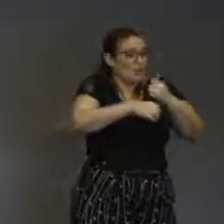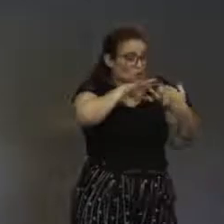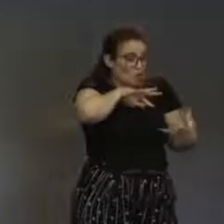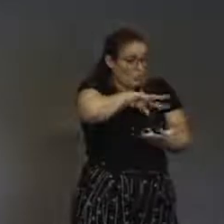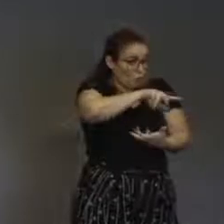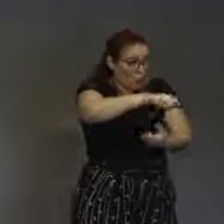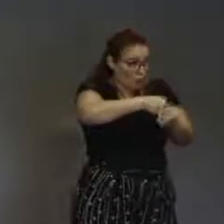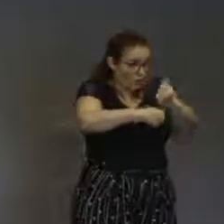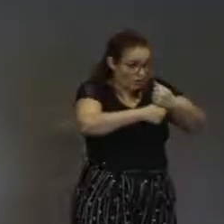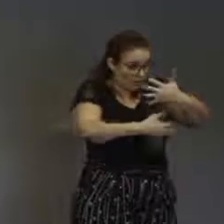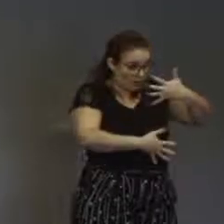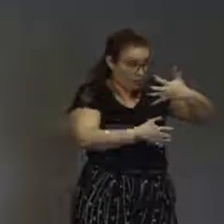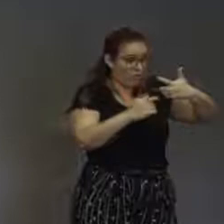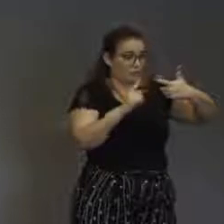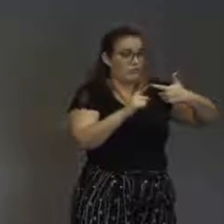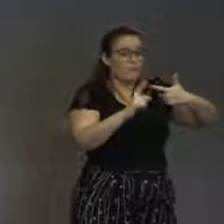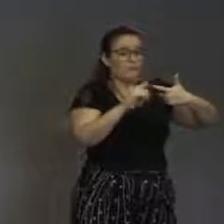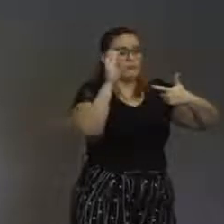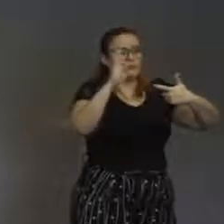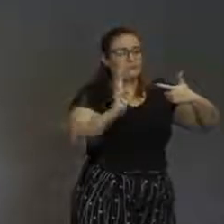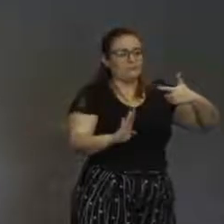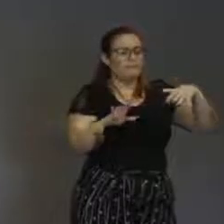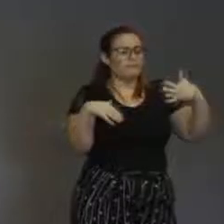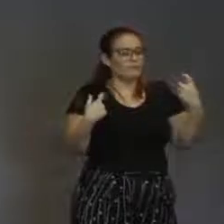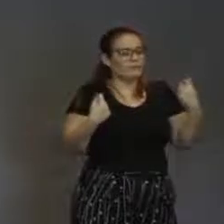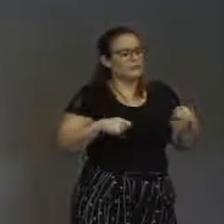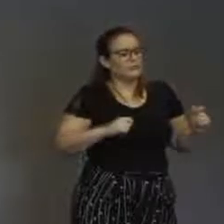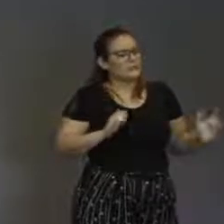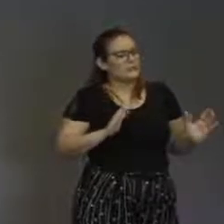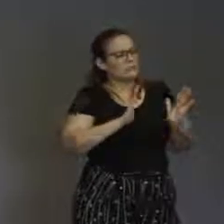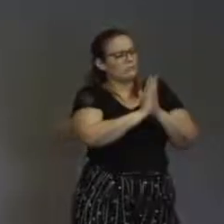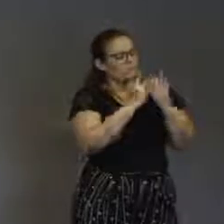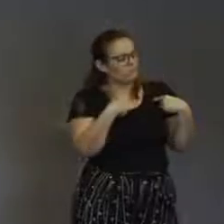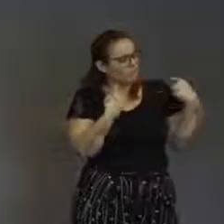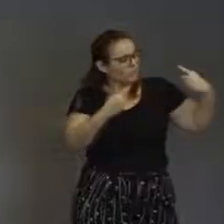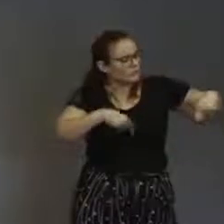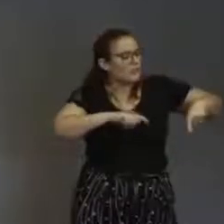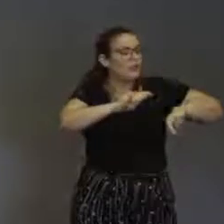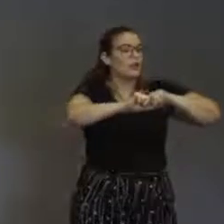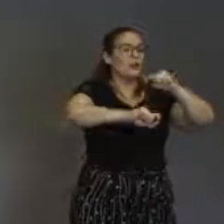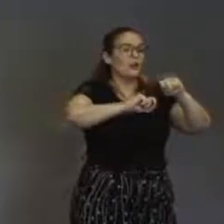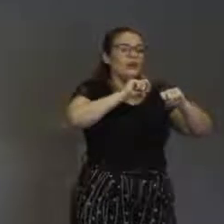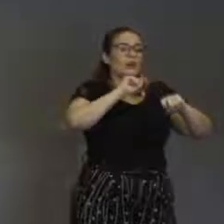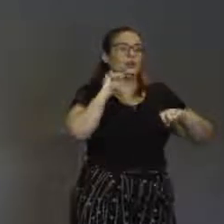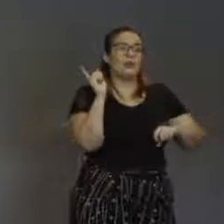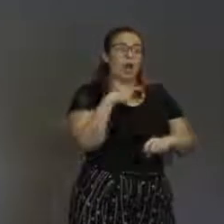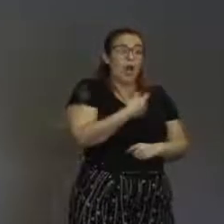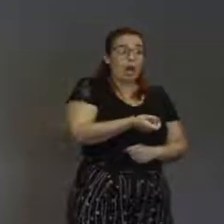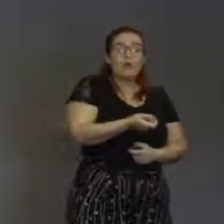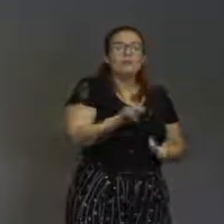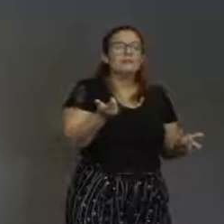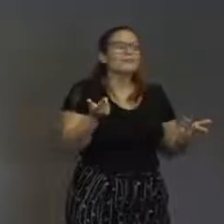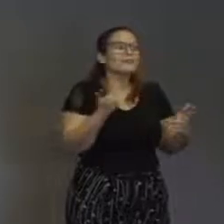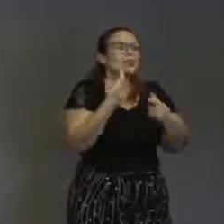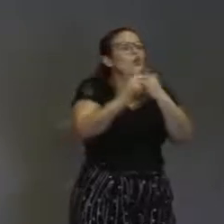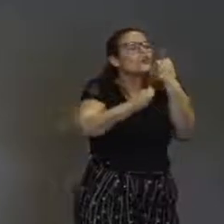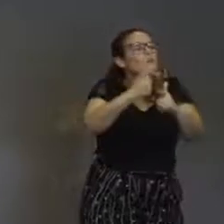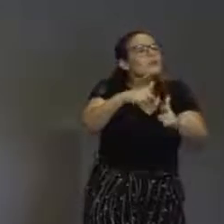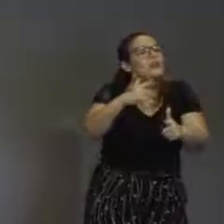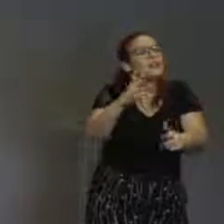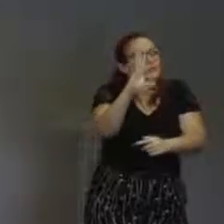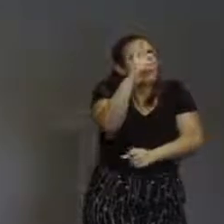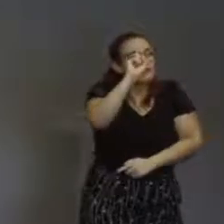Então, a gente tem duas questões importantes a combater. E quando a gente vê que um dos grandes antídotos a isso é justamente a questão da conexão